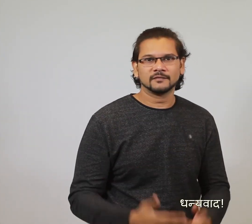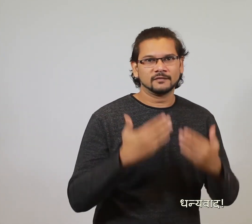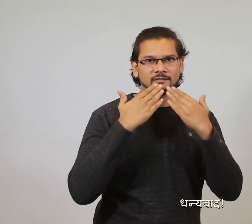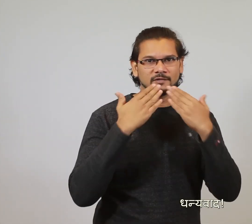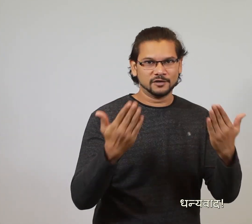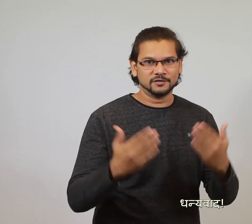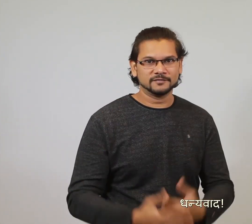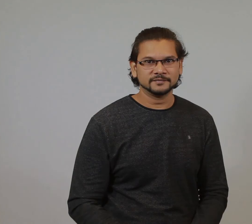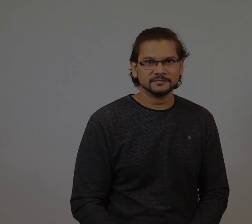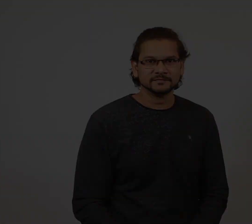धन्यवाद